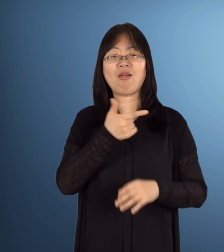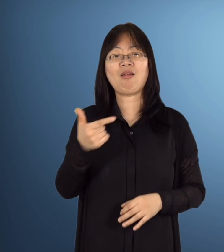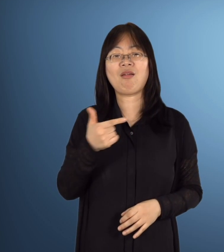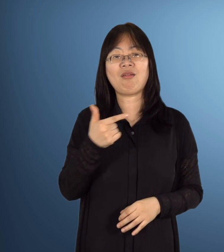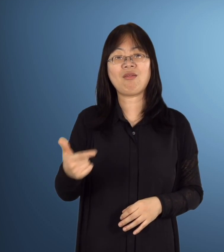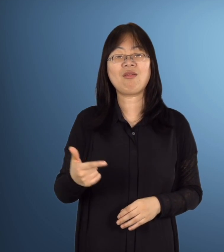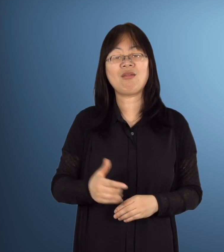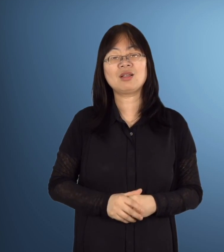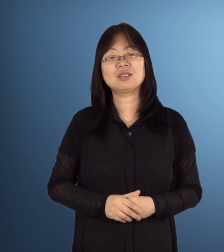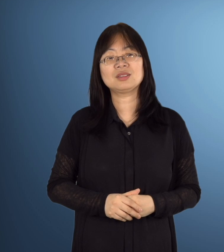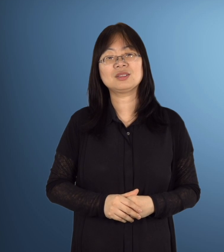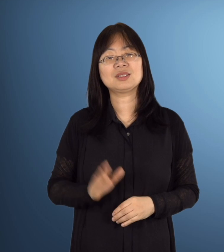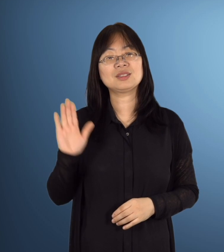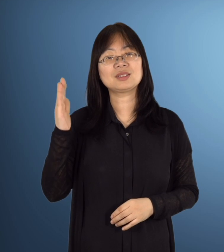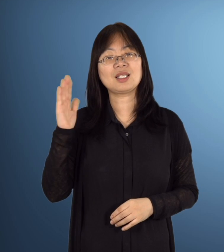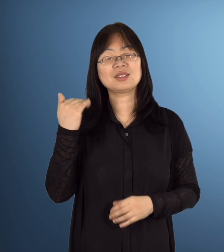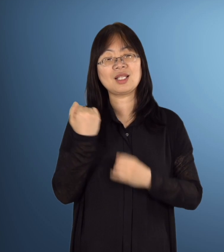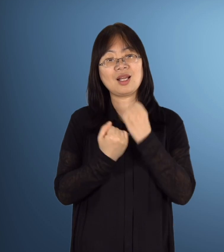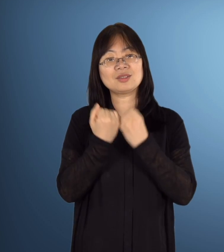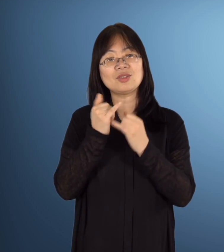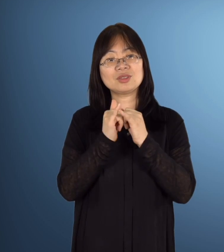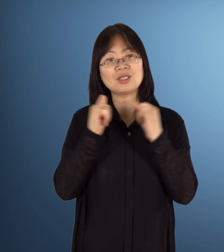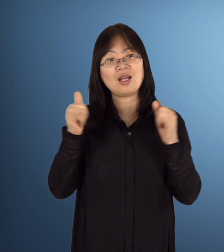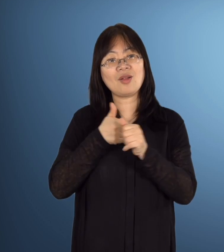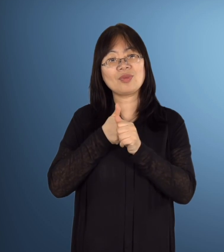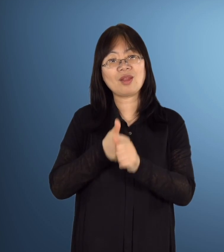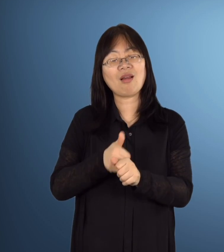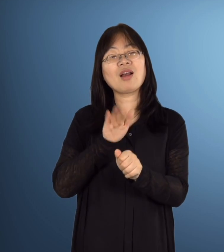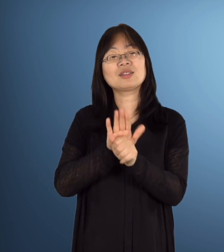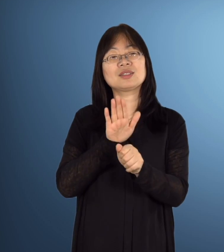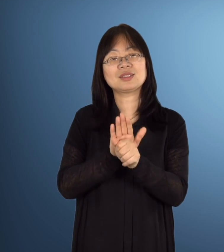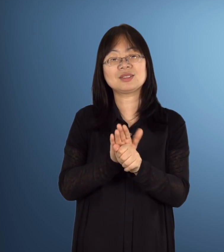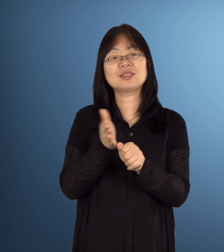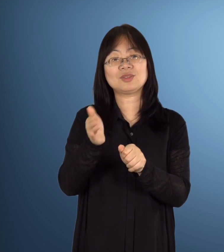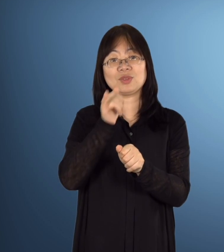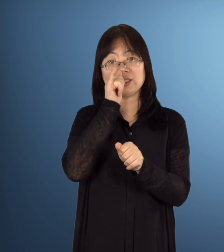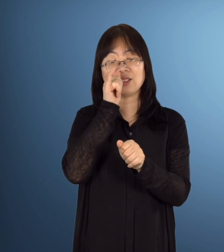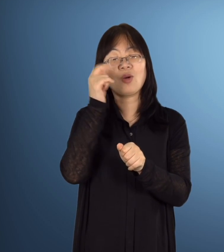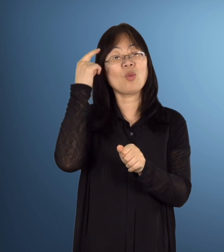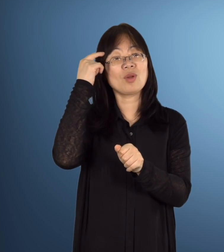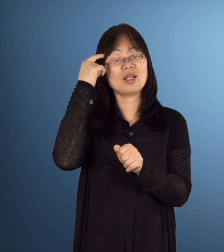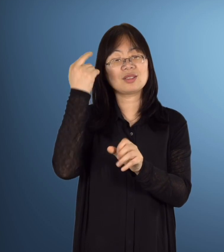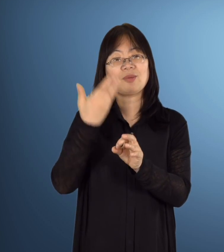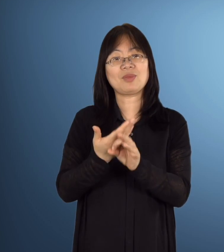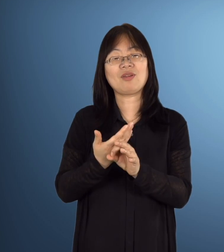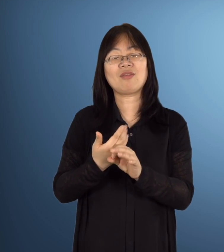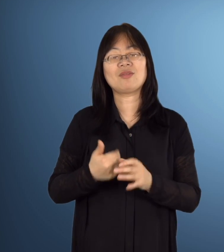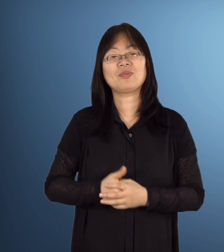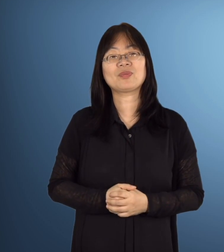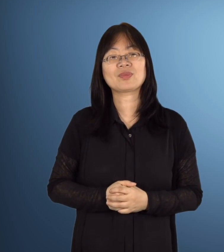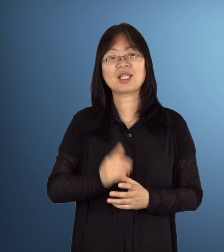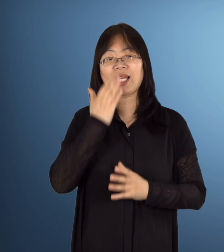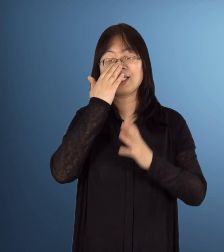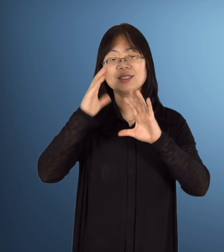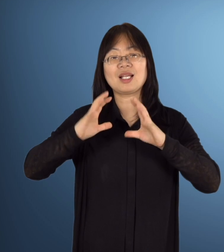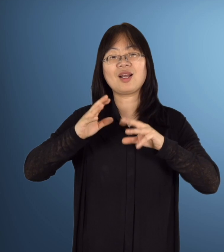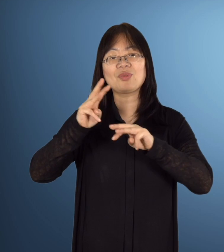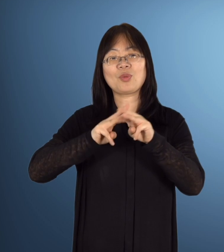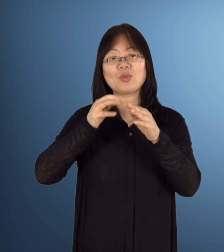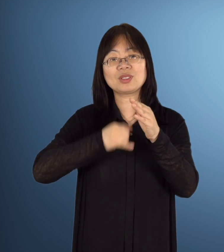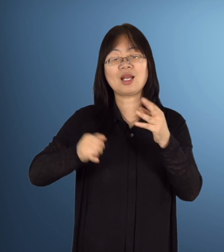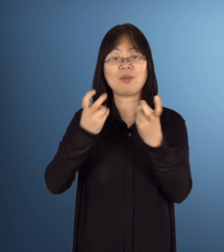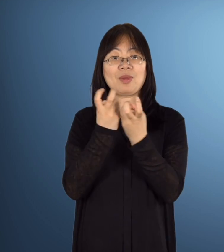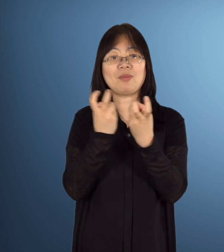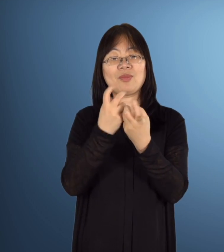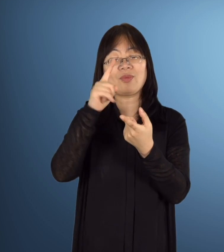굉장히 최근에 해석자들에 의해서 지지를 받아요. 왜냐하면 이스라엘